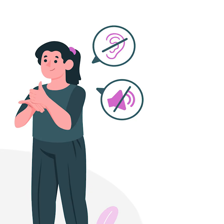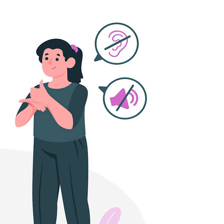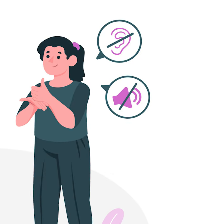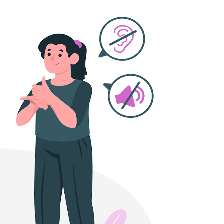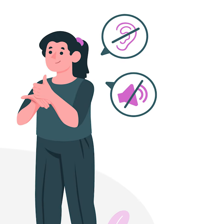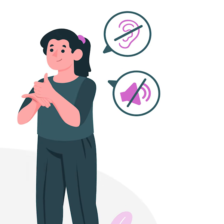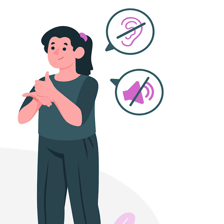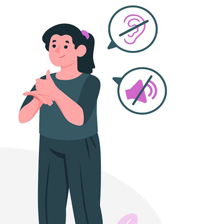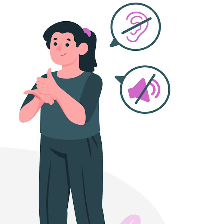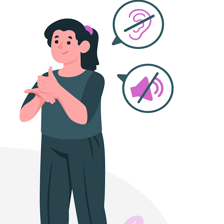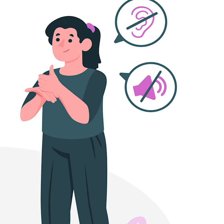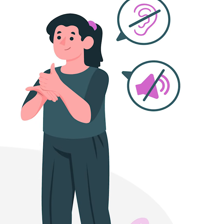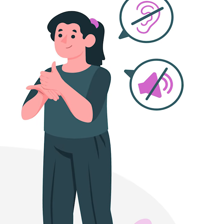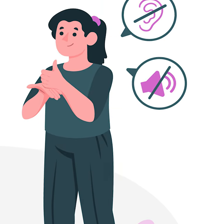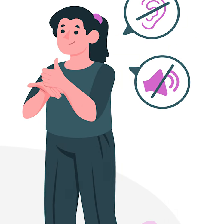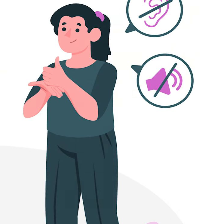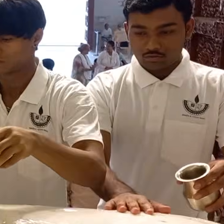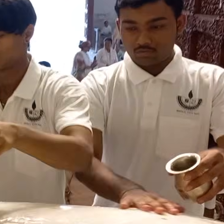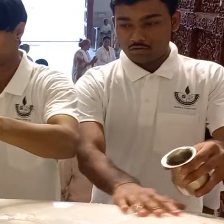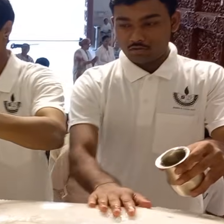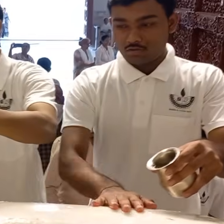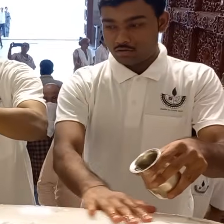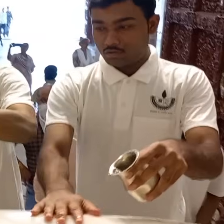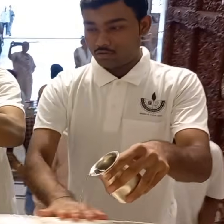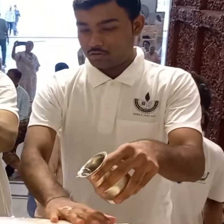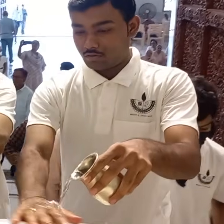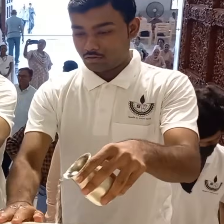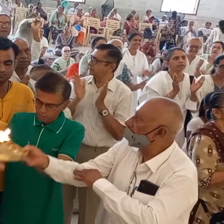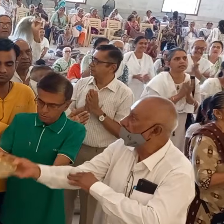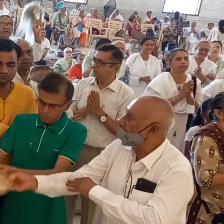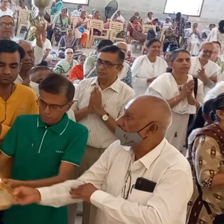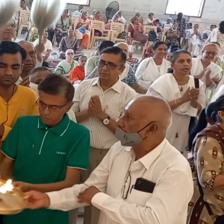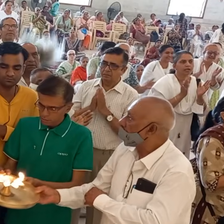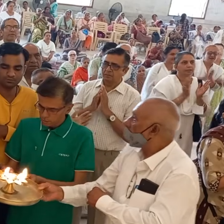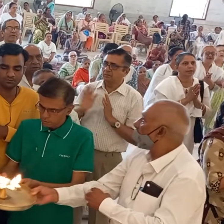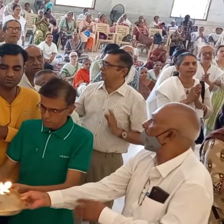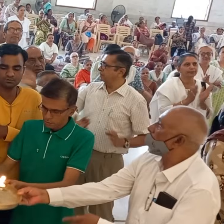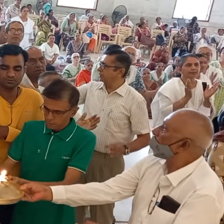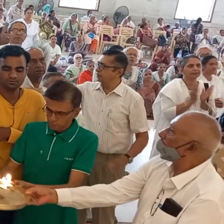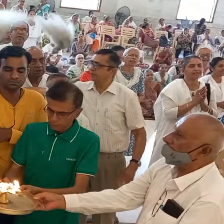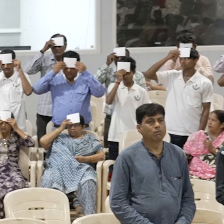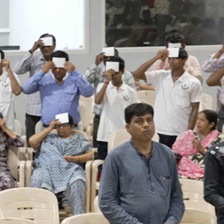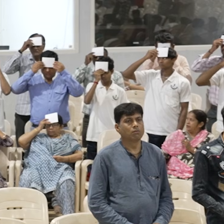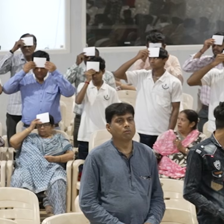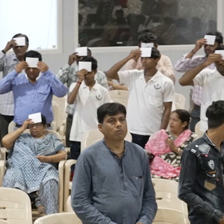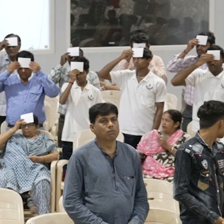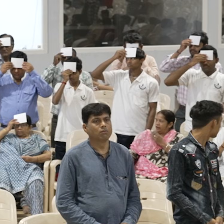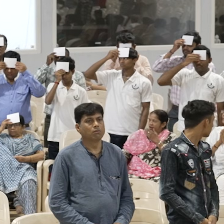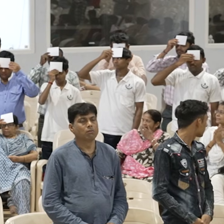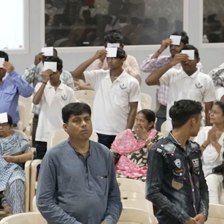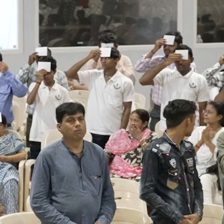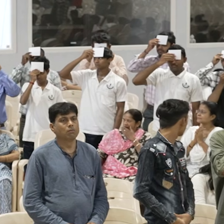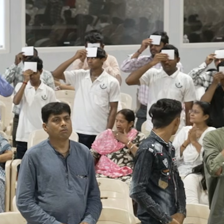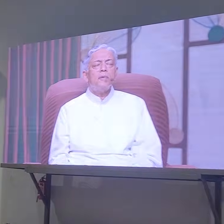જેમને સાંભળવા કે બોલવાની ક્ષમતા નથી પણ આત્મસાધના કરવાની તીવ્ર તરસ છે.